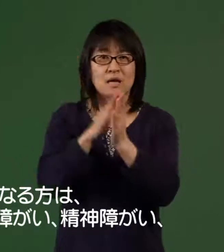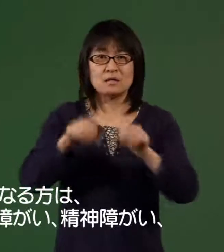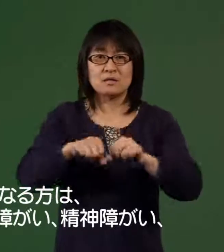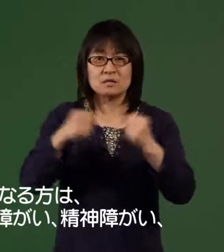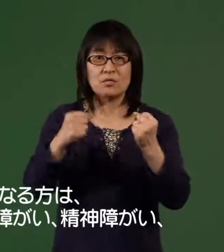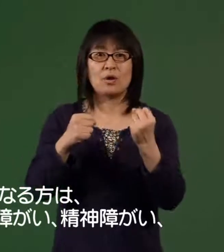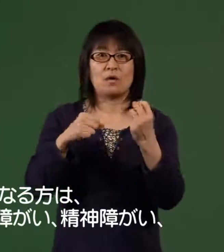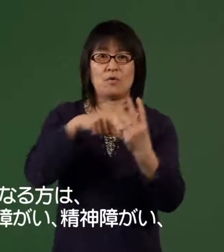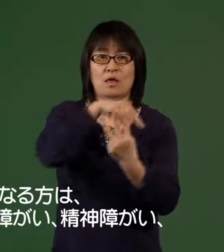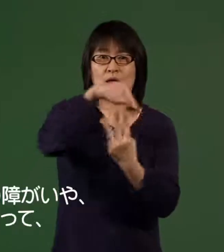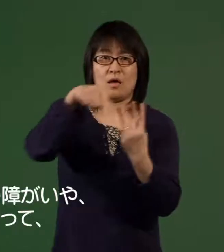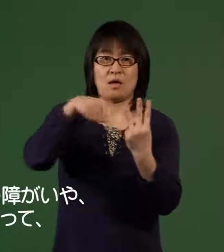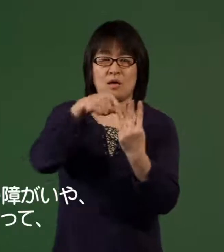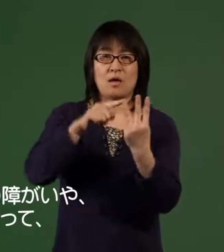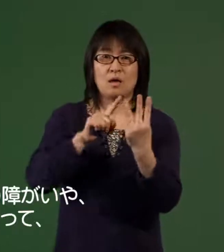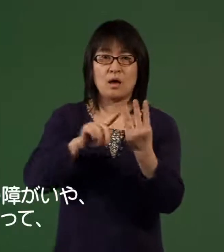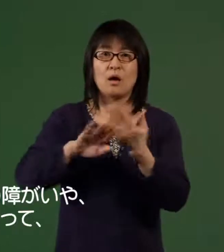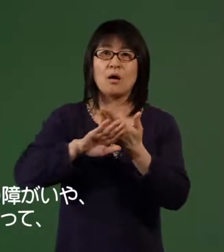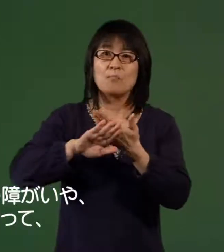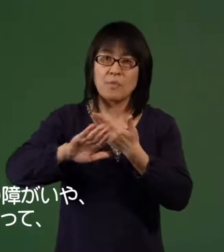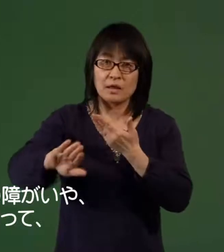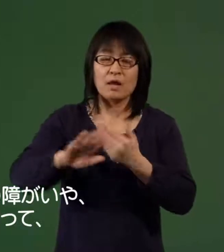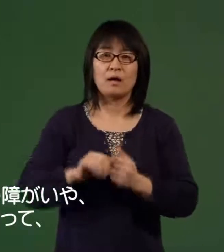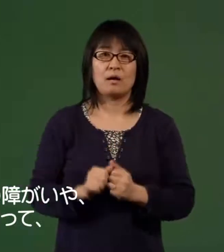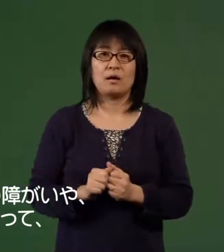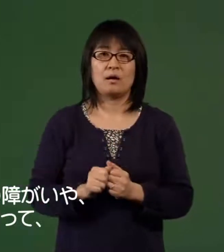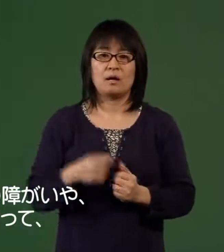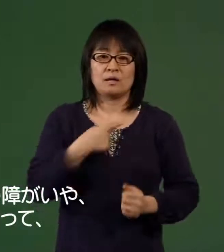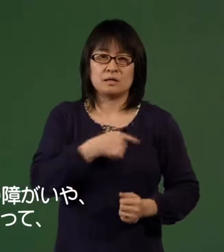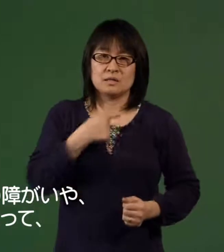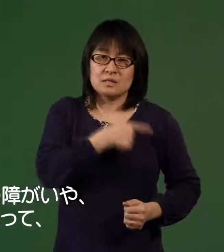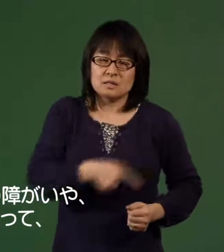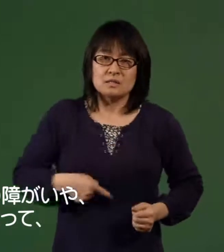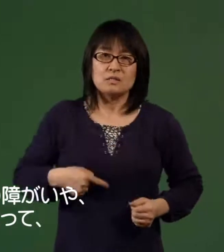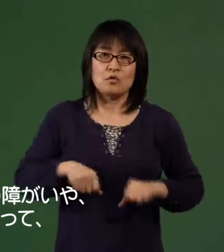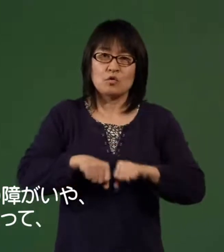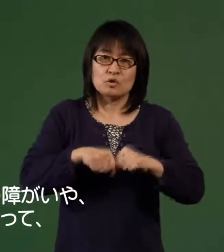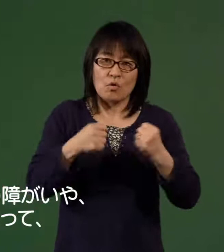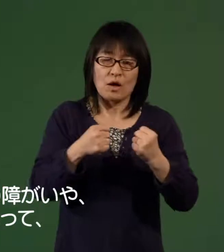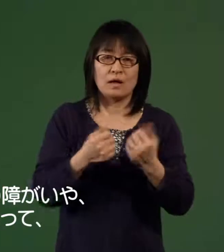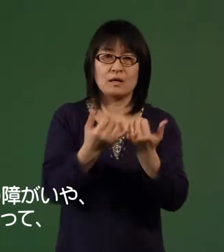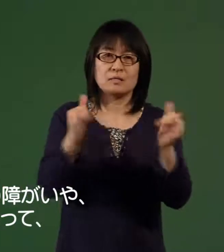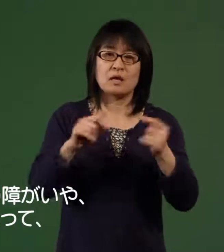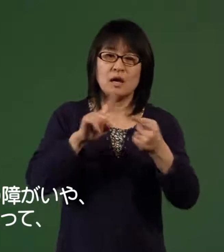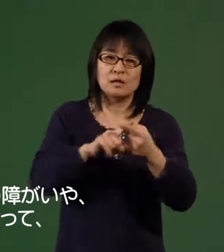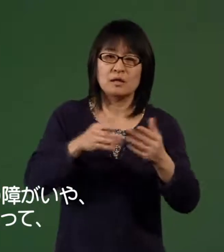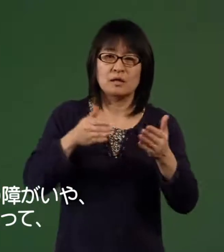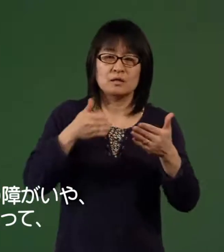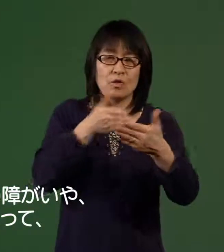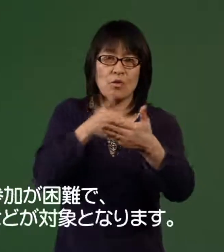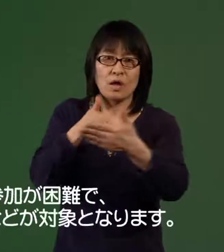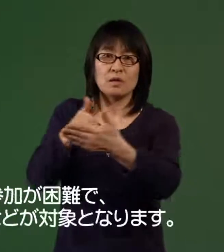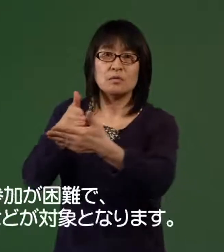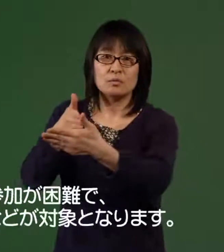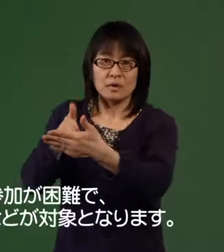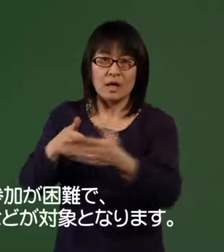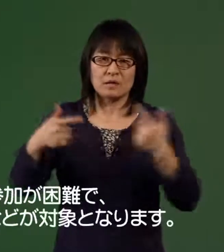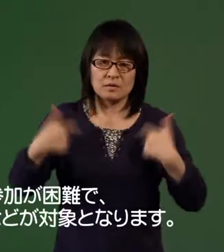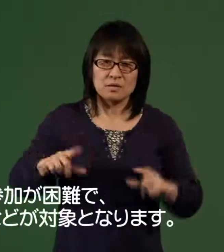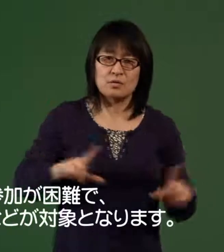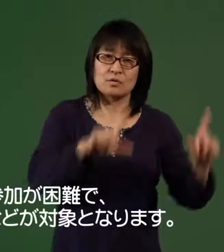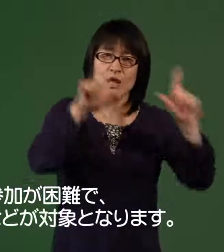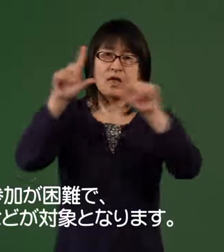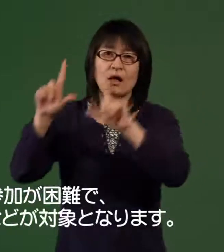のある方やその他にも心身の障害や社会的な障壁によって日常生活